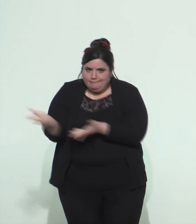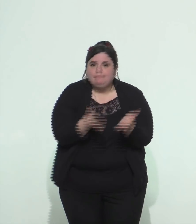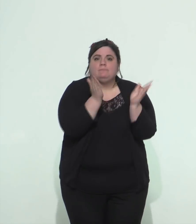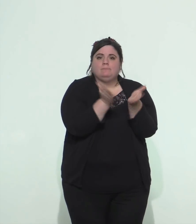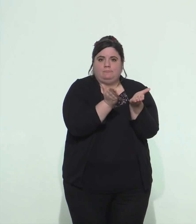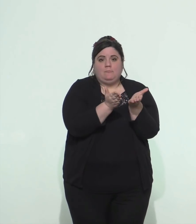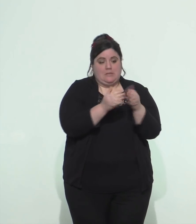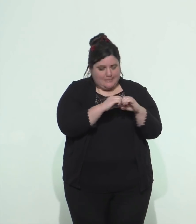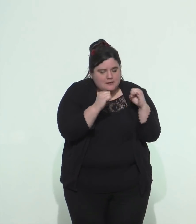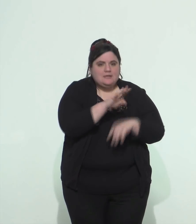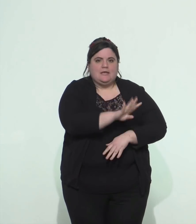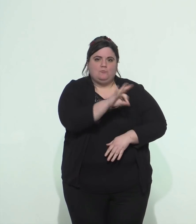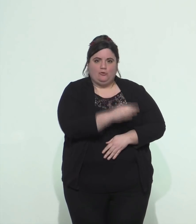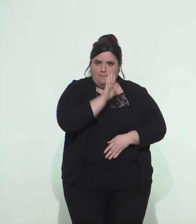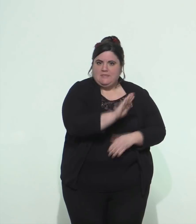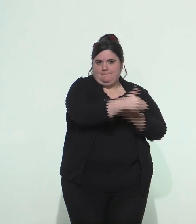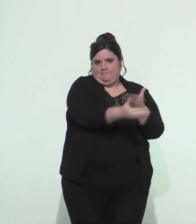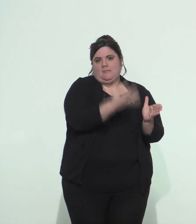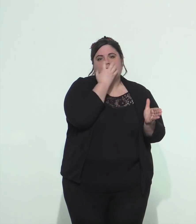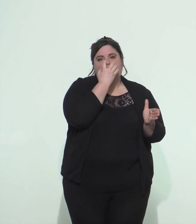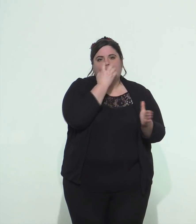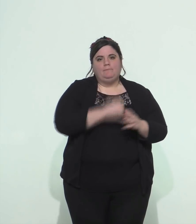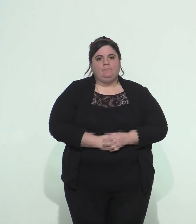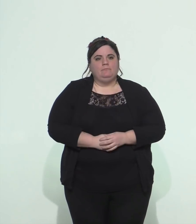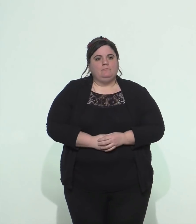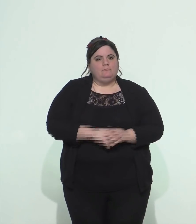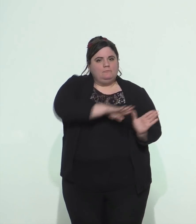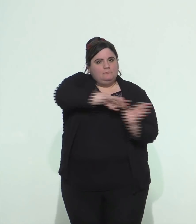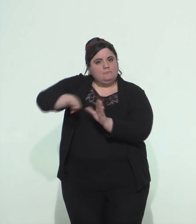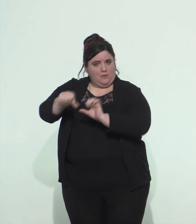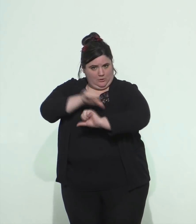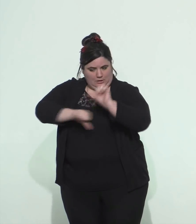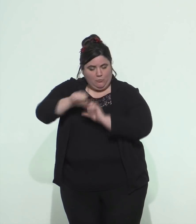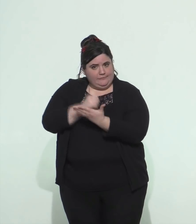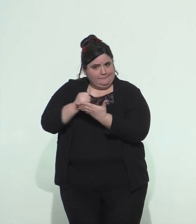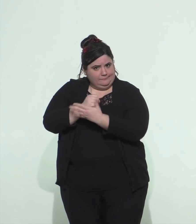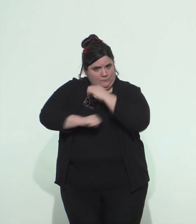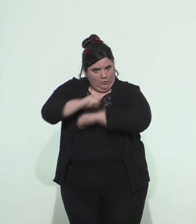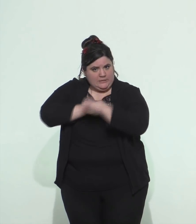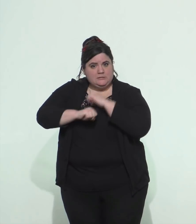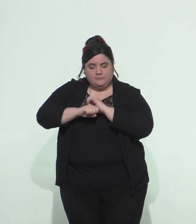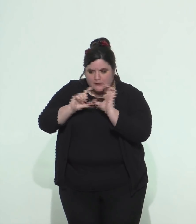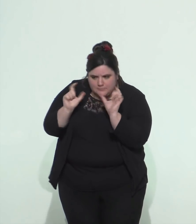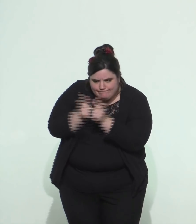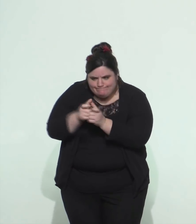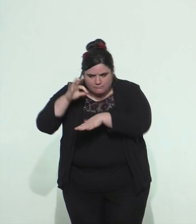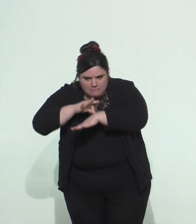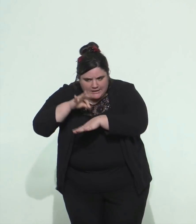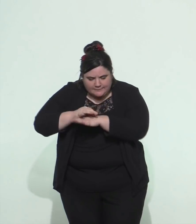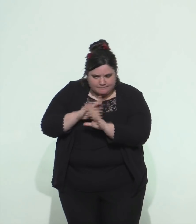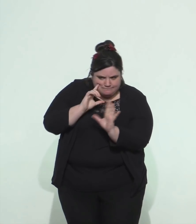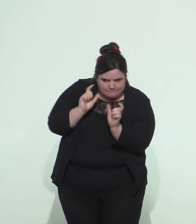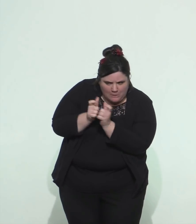réanimation. Enfin, nous avons l'activité des laboratoires qui font donc des tests, et le taux de positivité de ces tests est important. Plus le